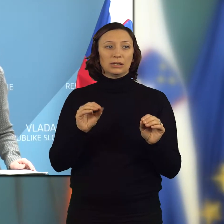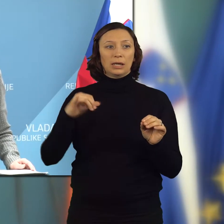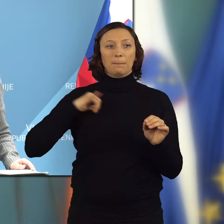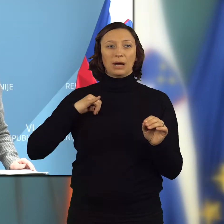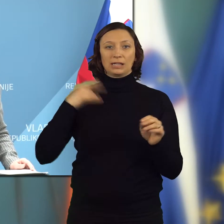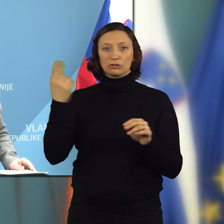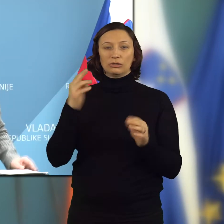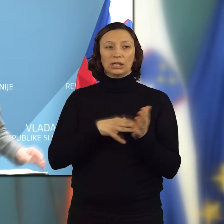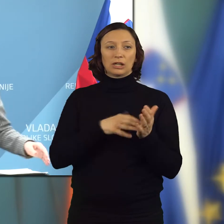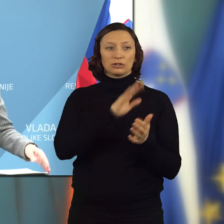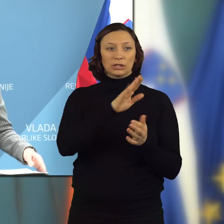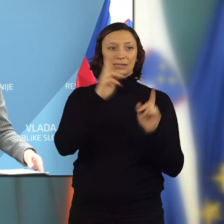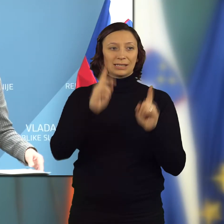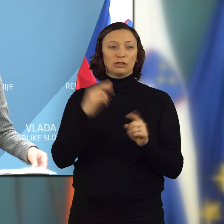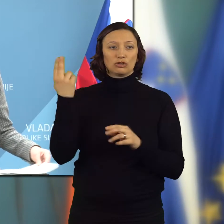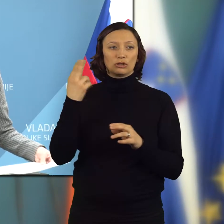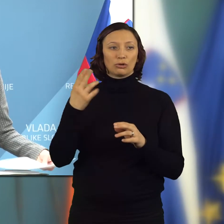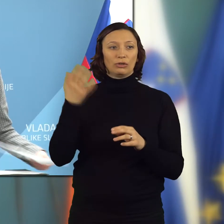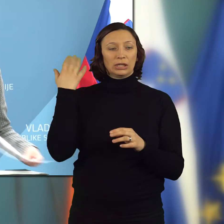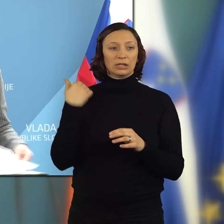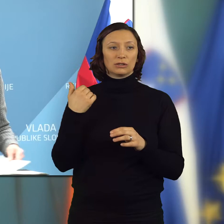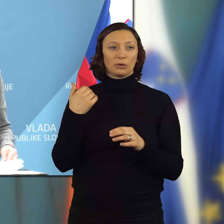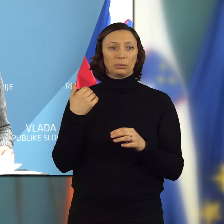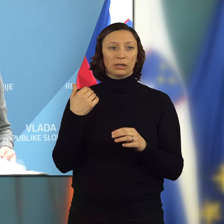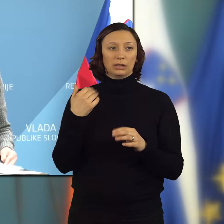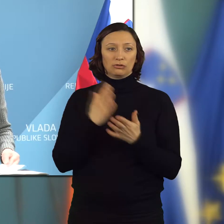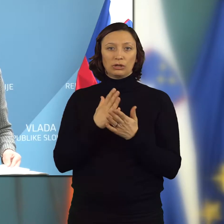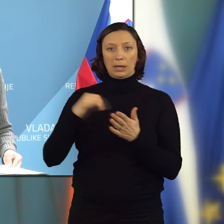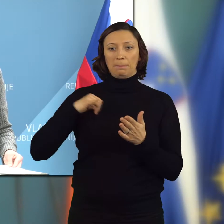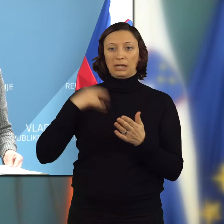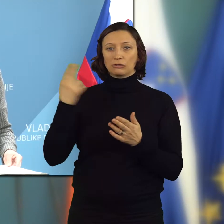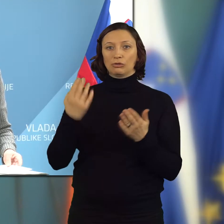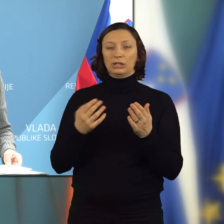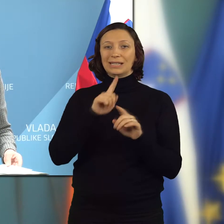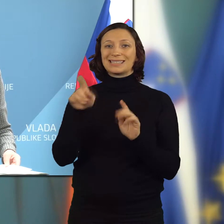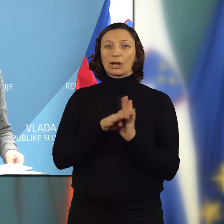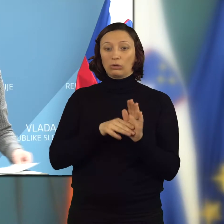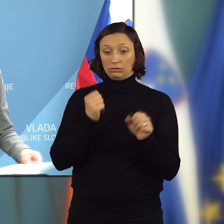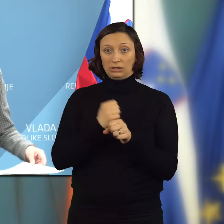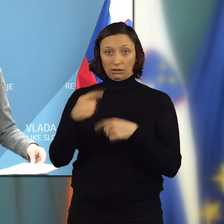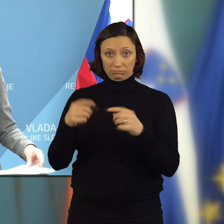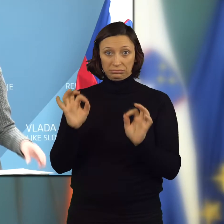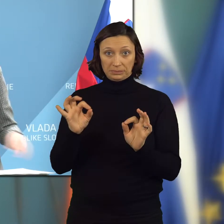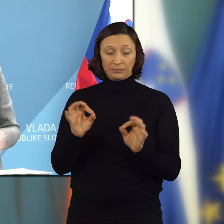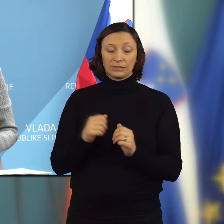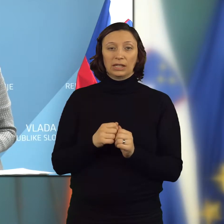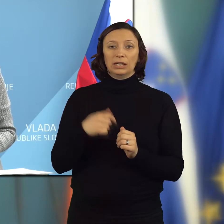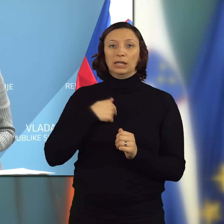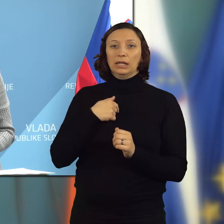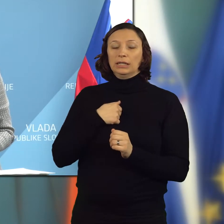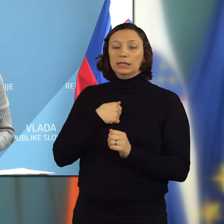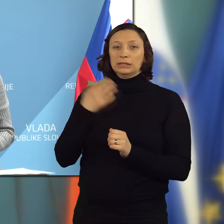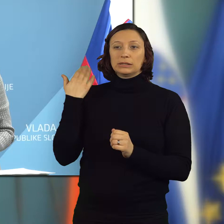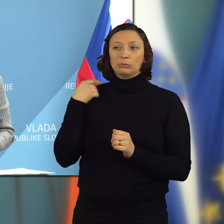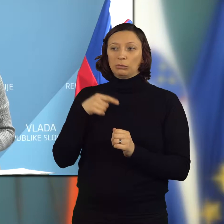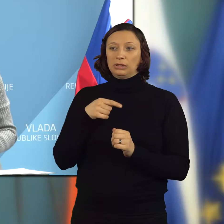Banke Slovenije. Kakšno bo stališče Slovenije? So bile hišne preiskave v Banki Slovenije zakonite? Jaz sem